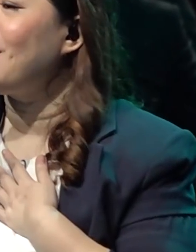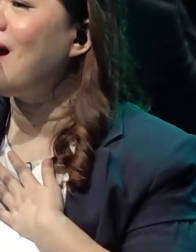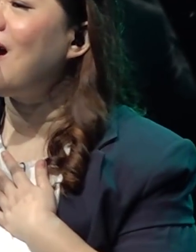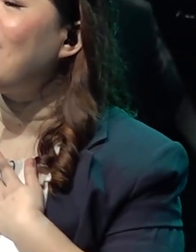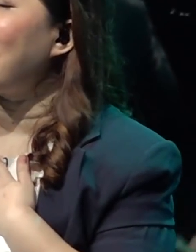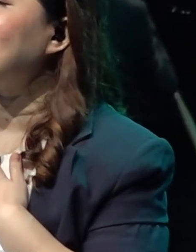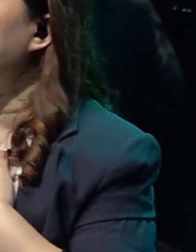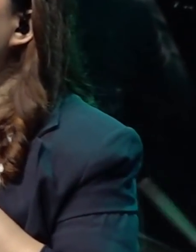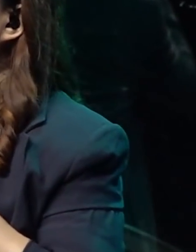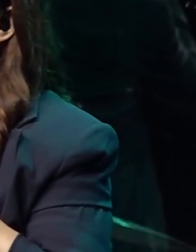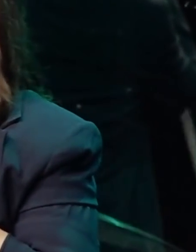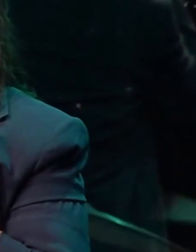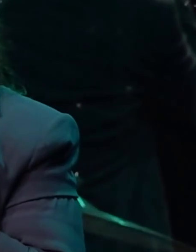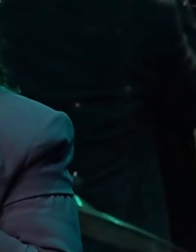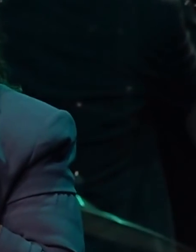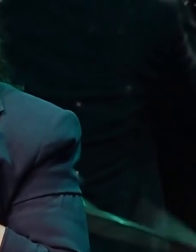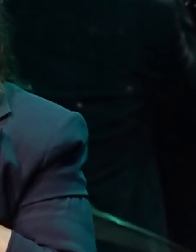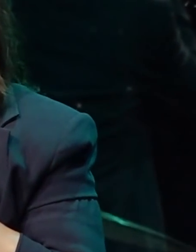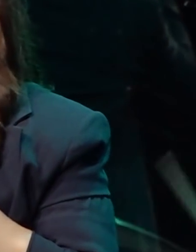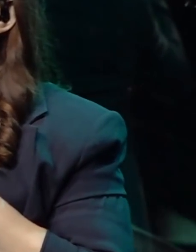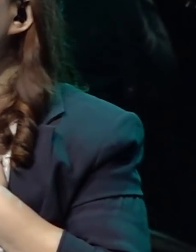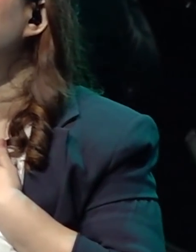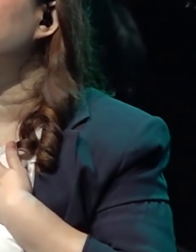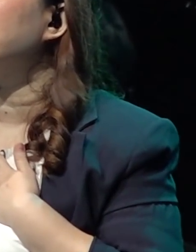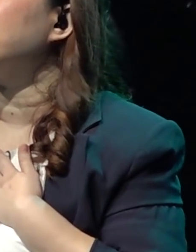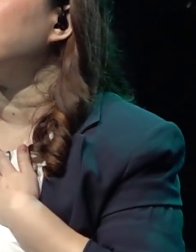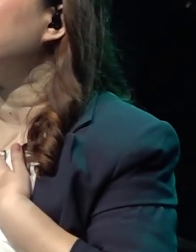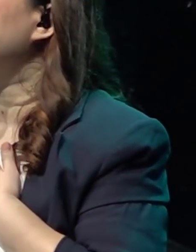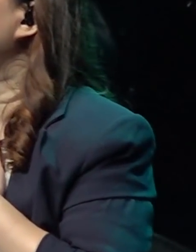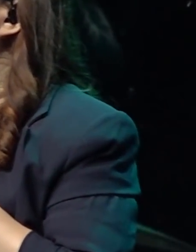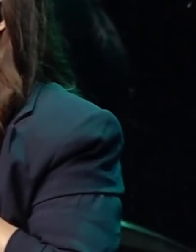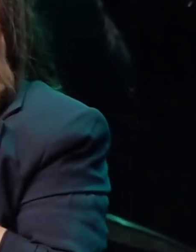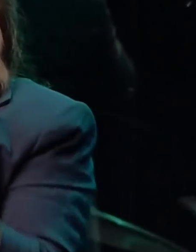tapi zaman yang lupakan ku.